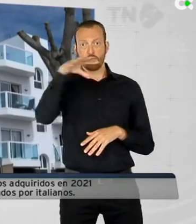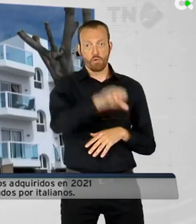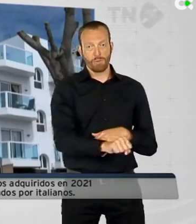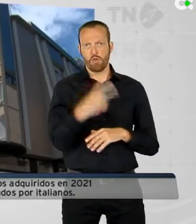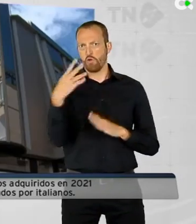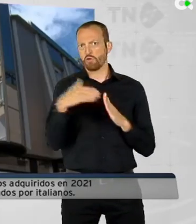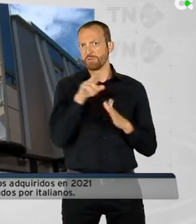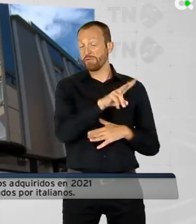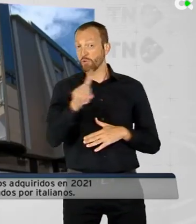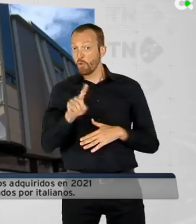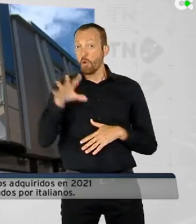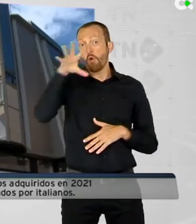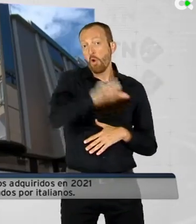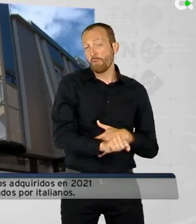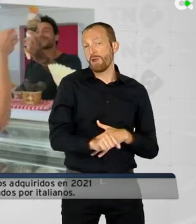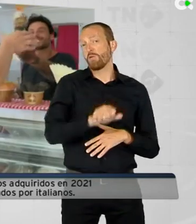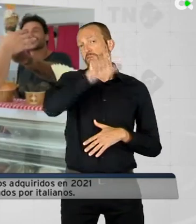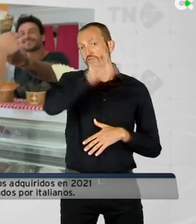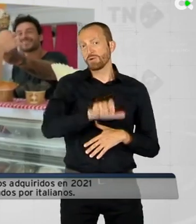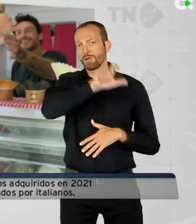2021 fueron comprados por italianos.